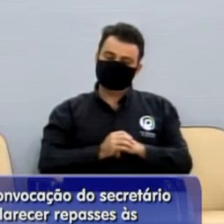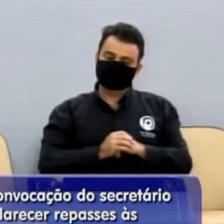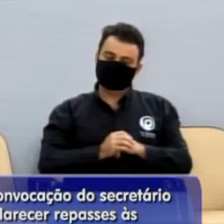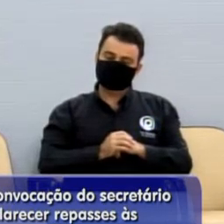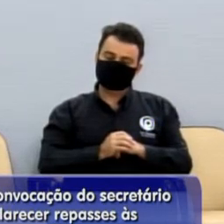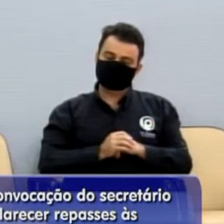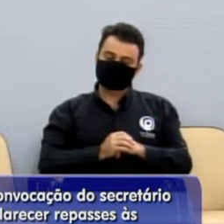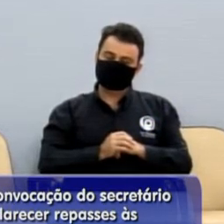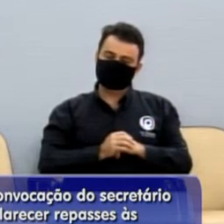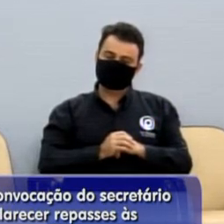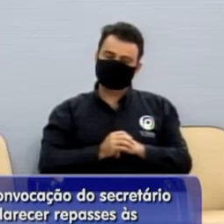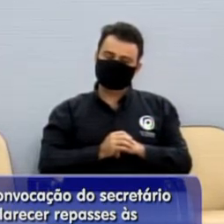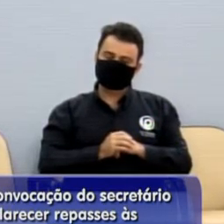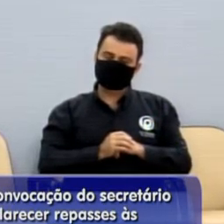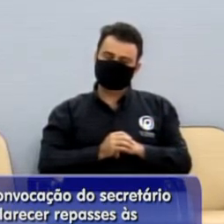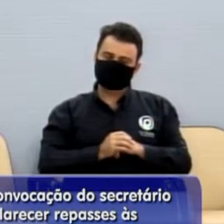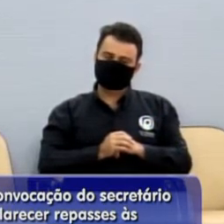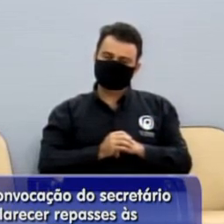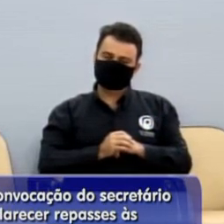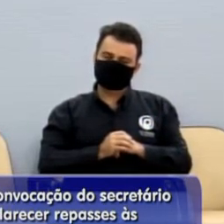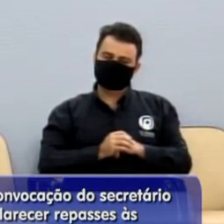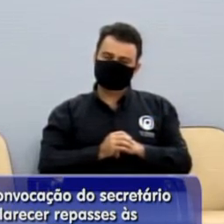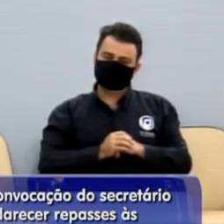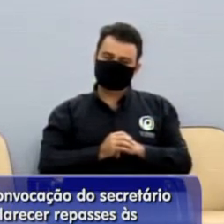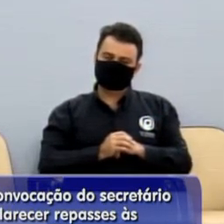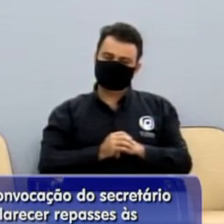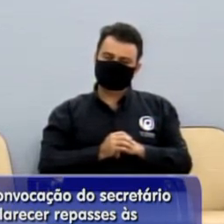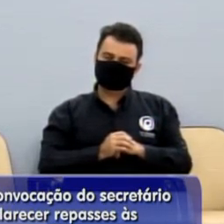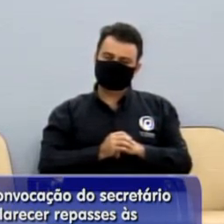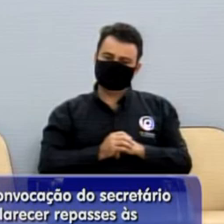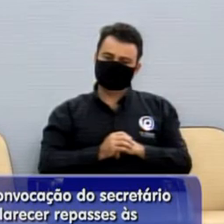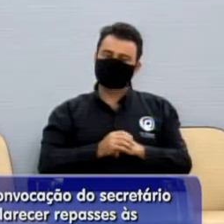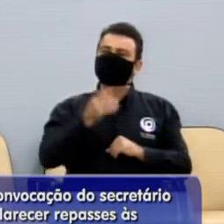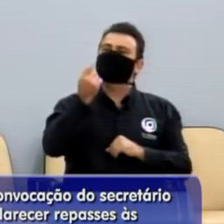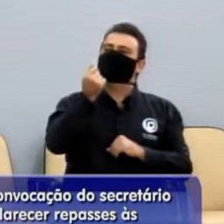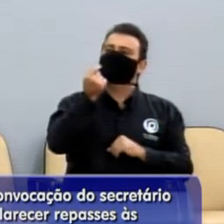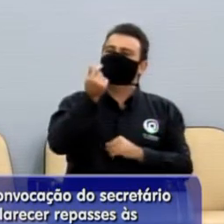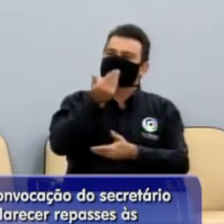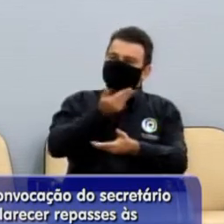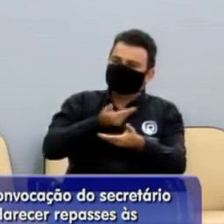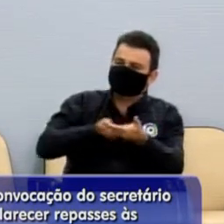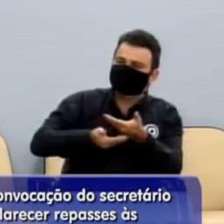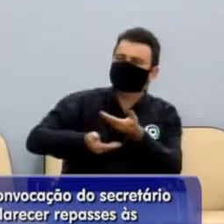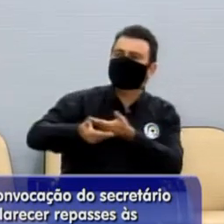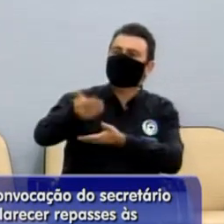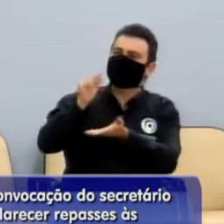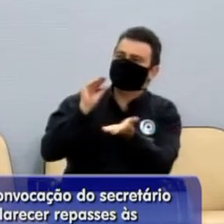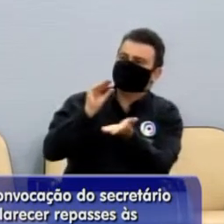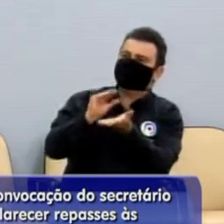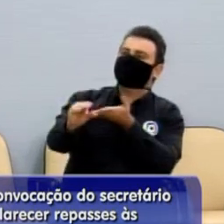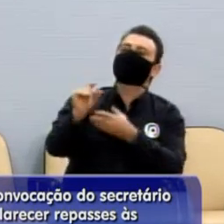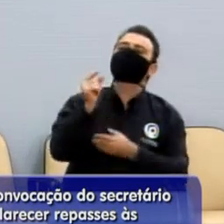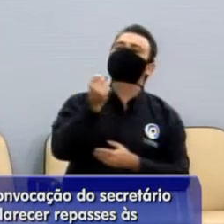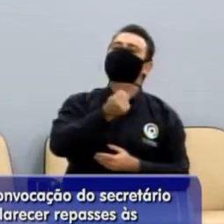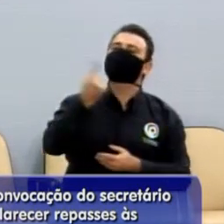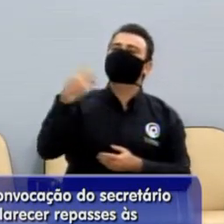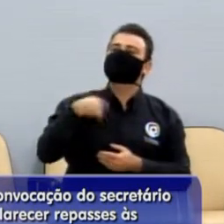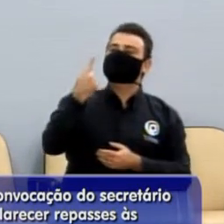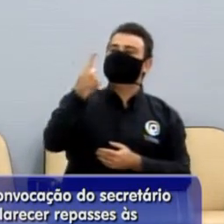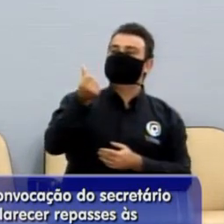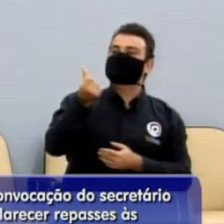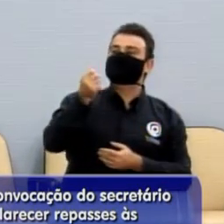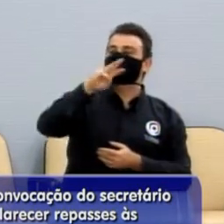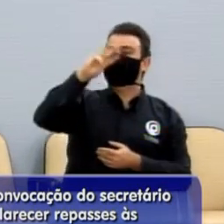às empresas do subsídio que estava previsto em 16 milhões, já passou até agora, repassou